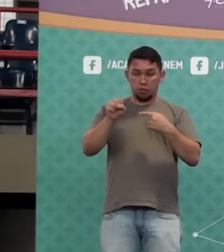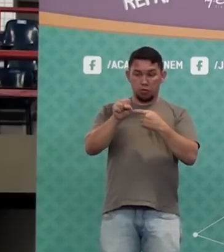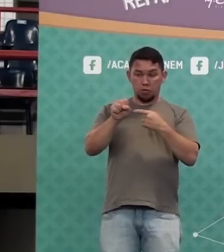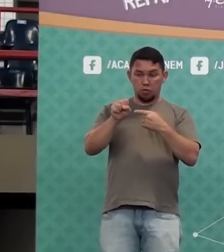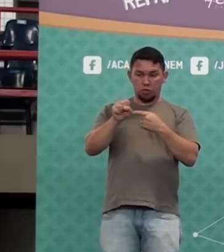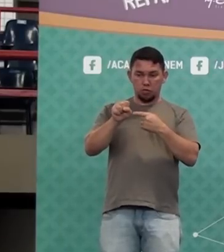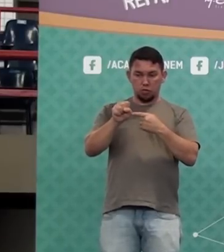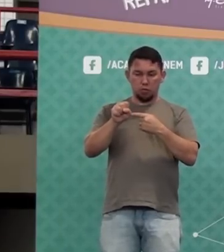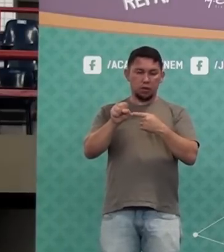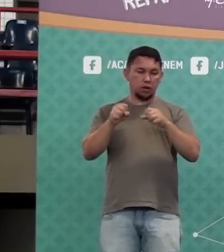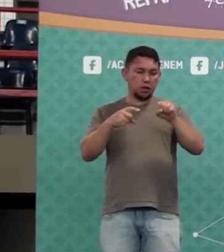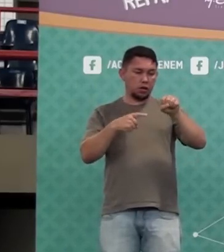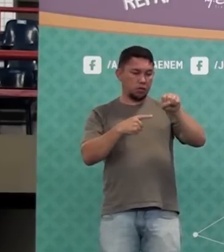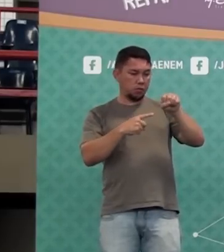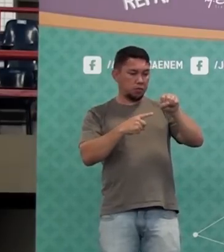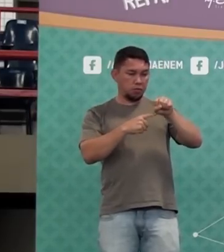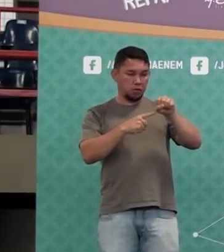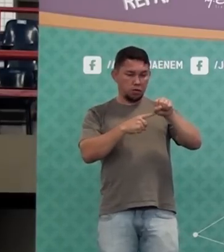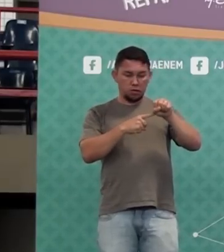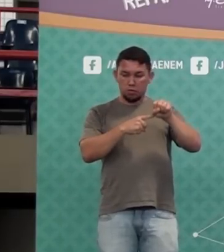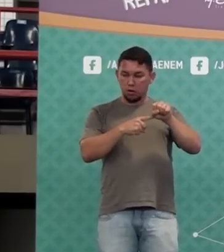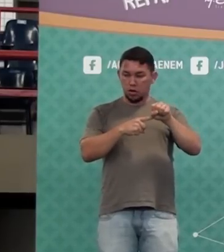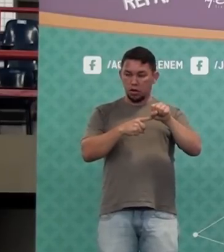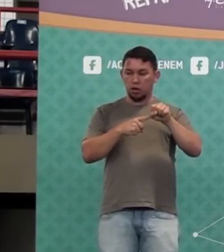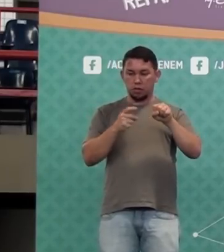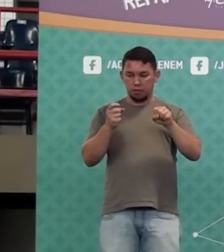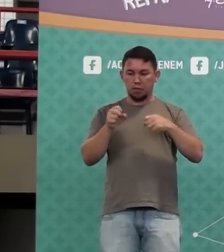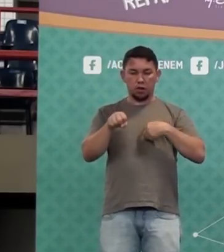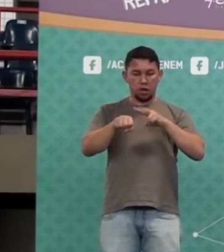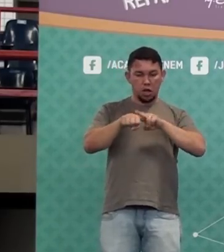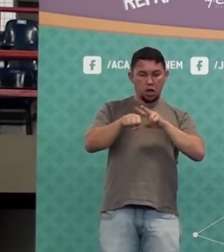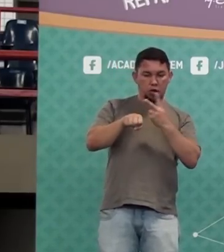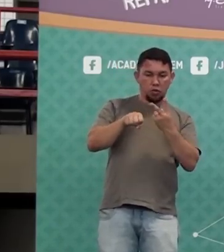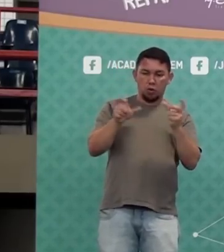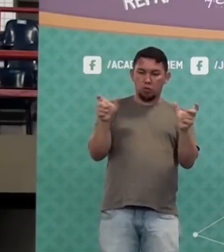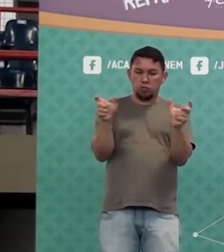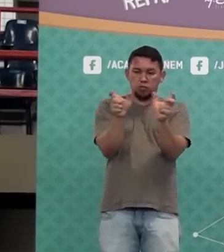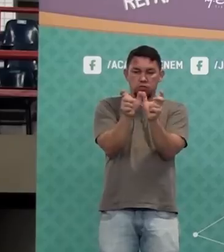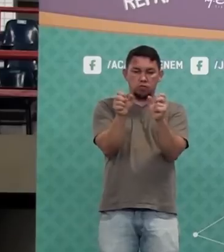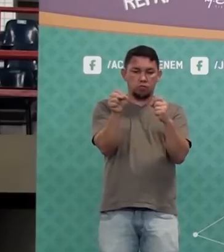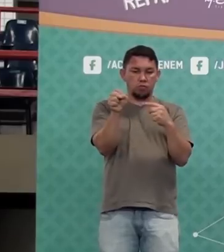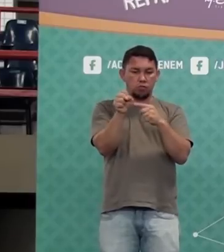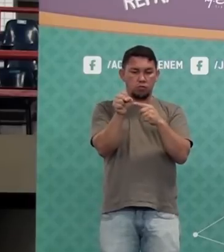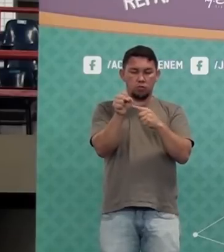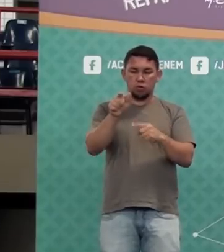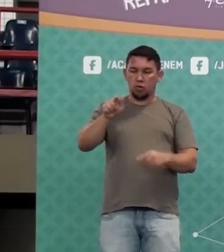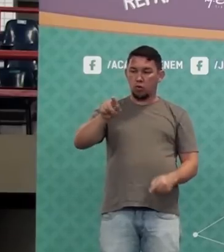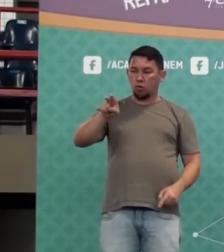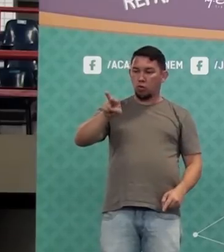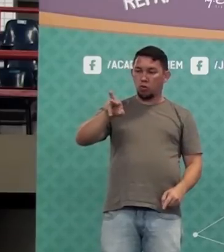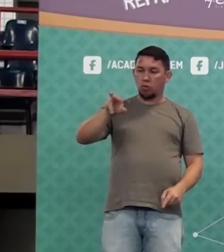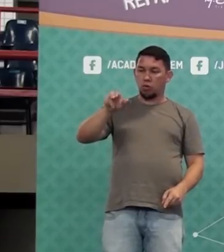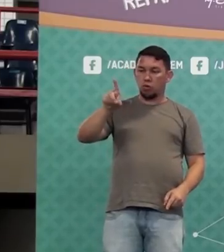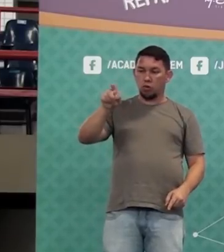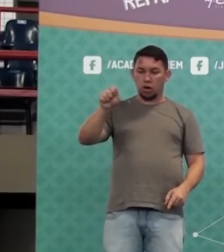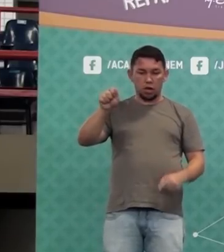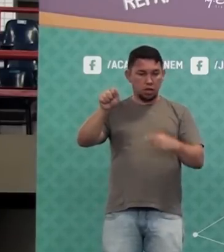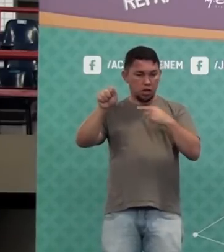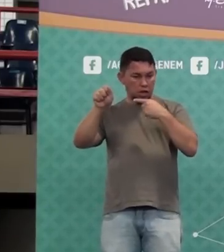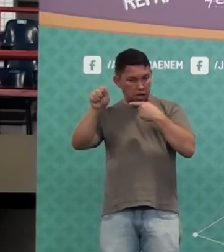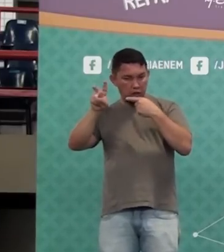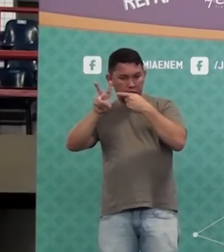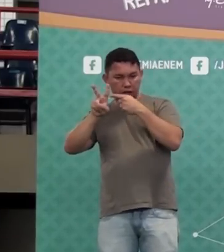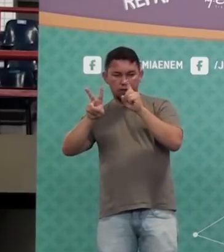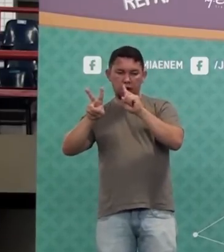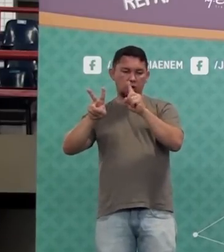substantivo composto. E não vale para essas palavras que guarda é verbo. Aquele exemplo que eu dei é quando